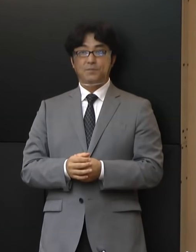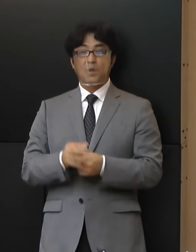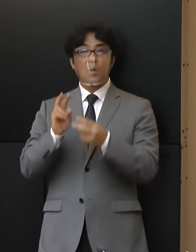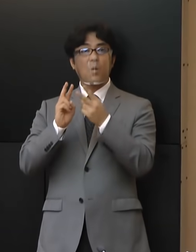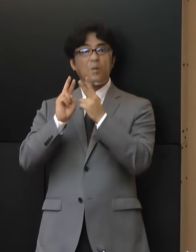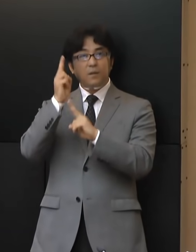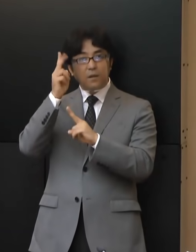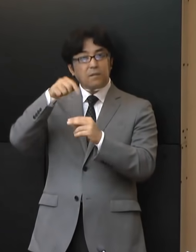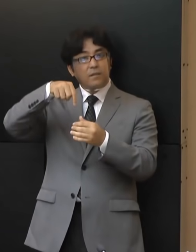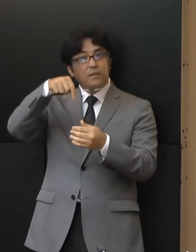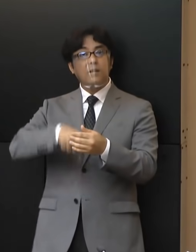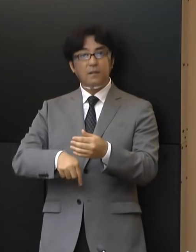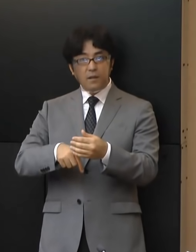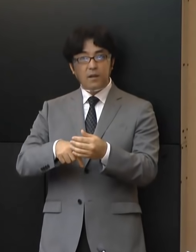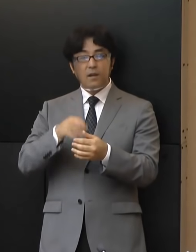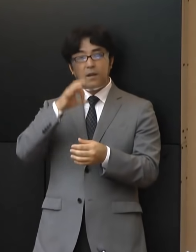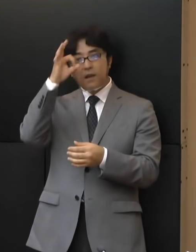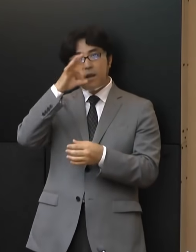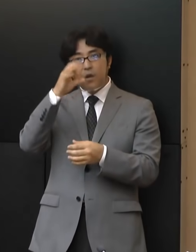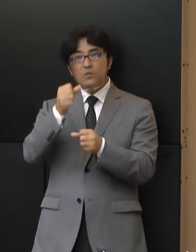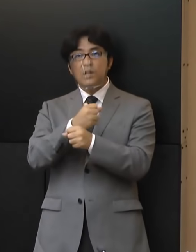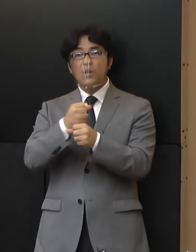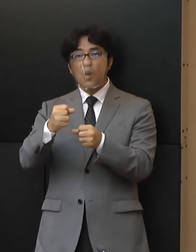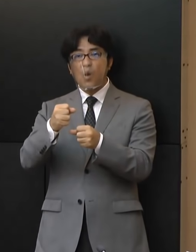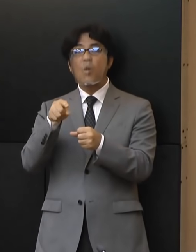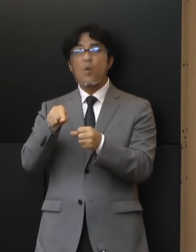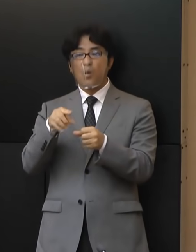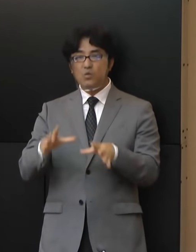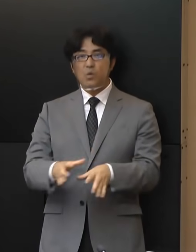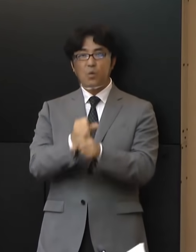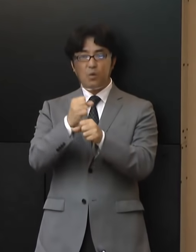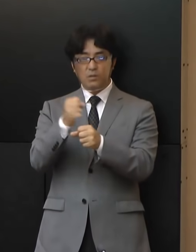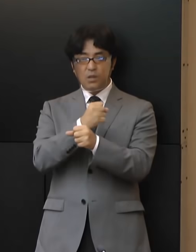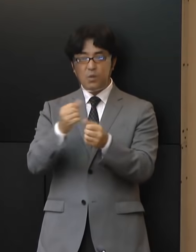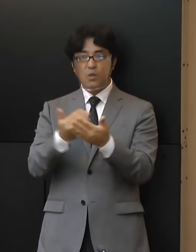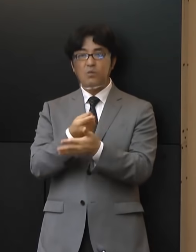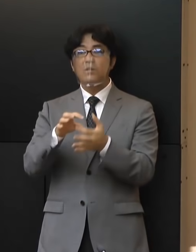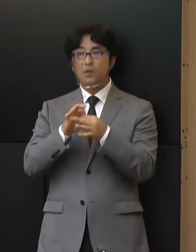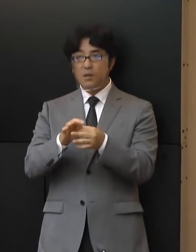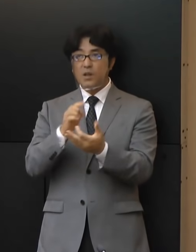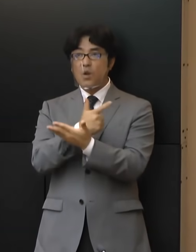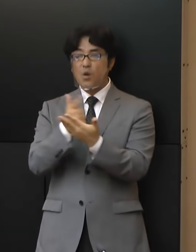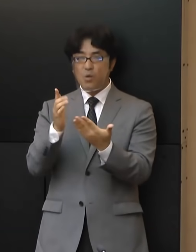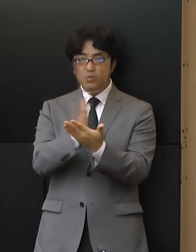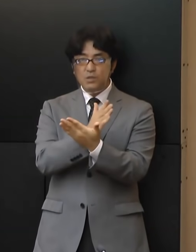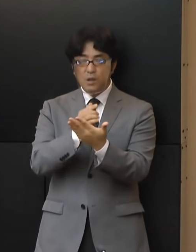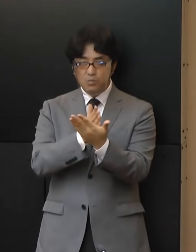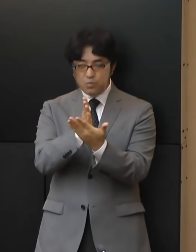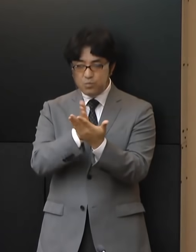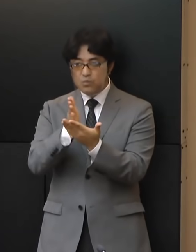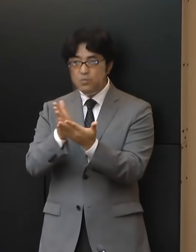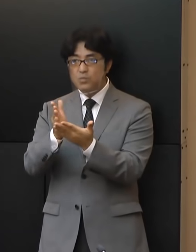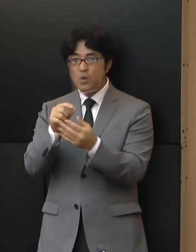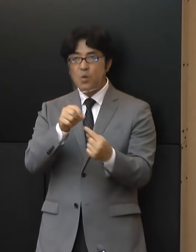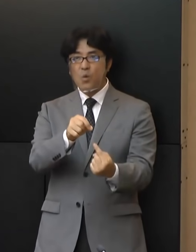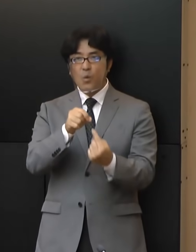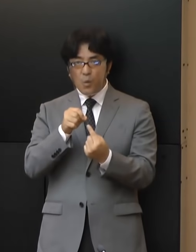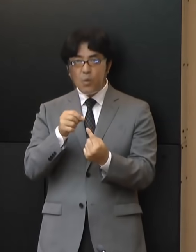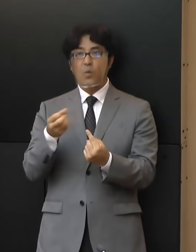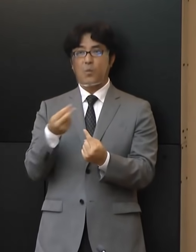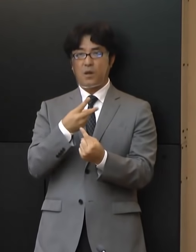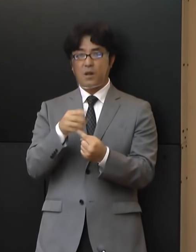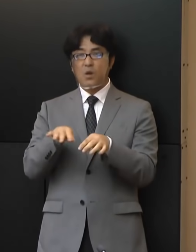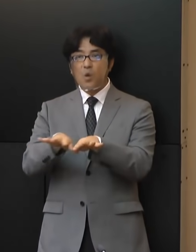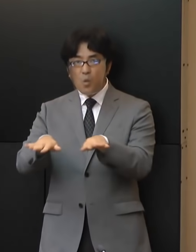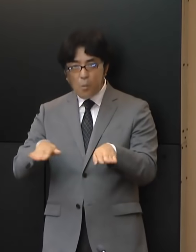沖縄における観光産業は総合産業ですので、それによってさまざまな分野で、雇用やあるいは、事